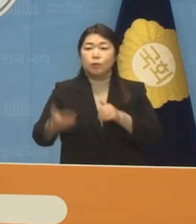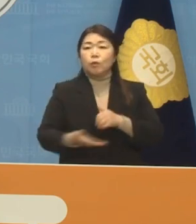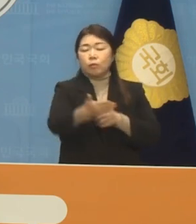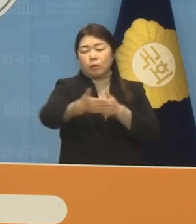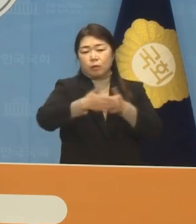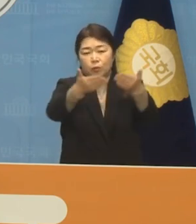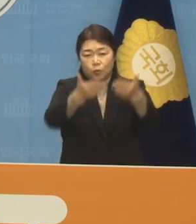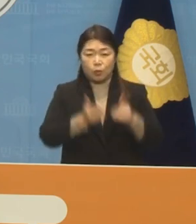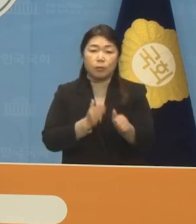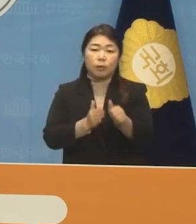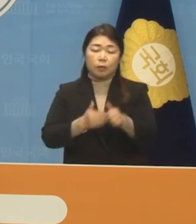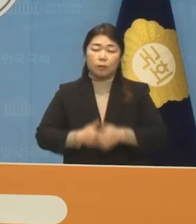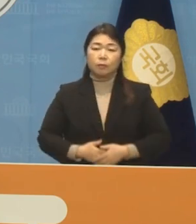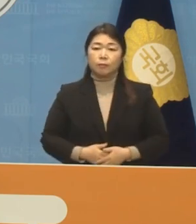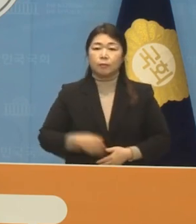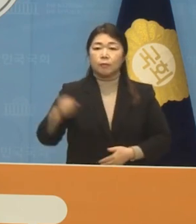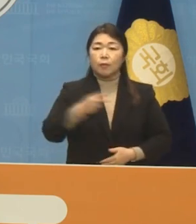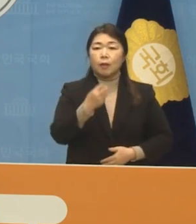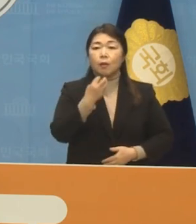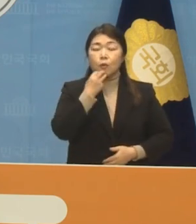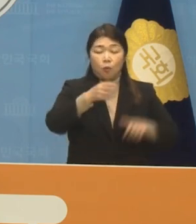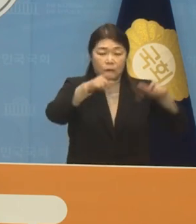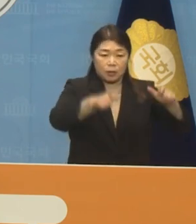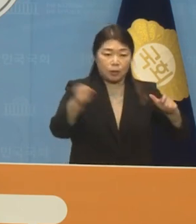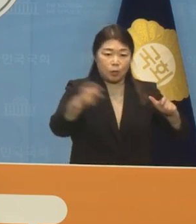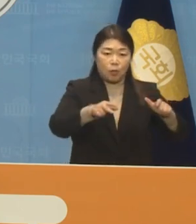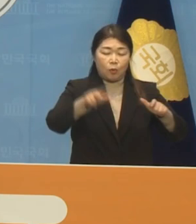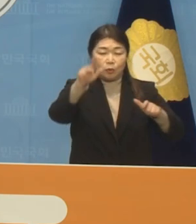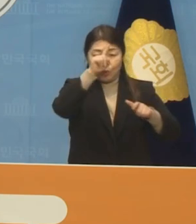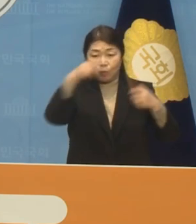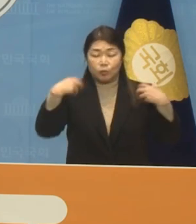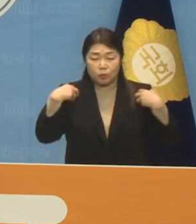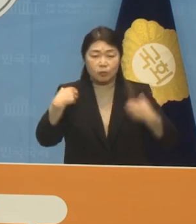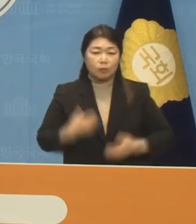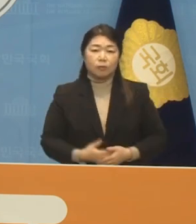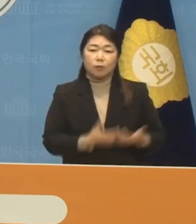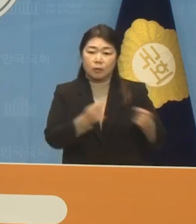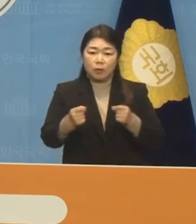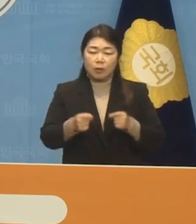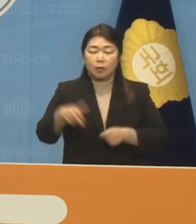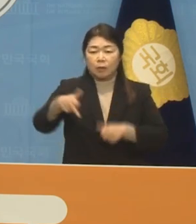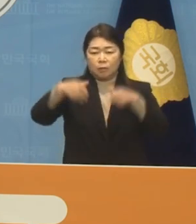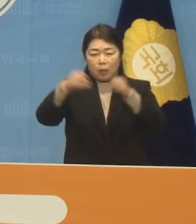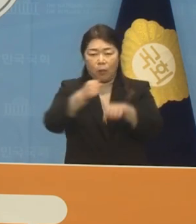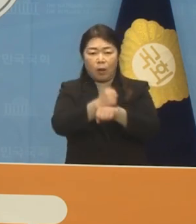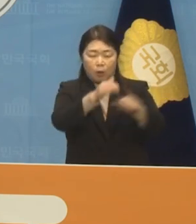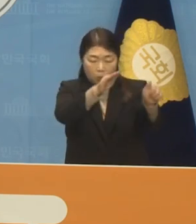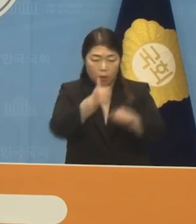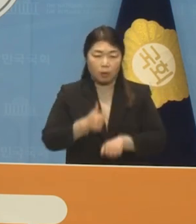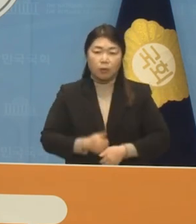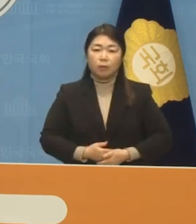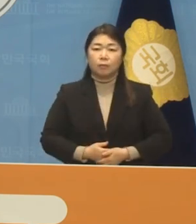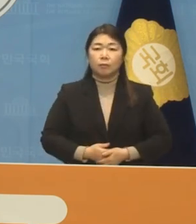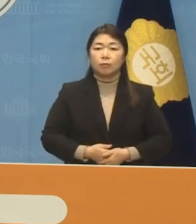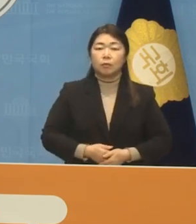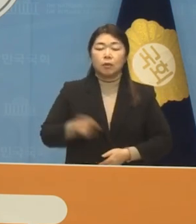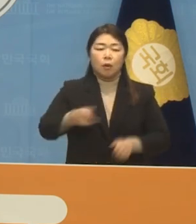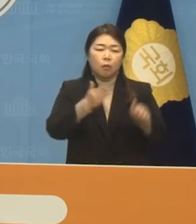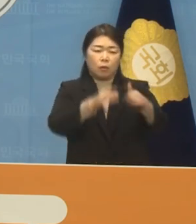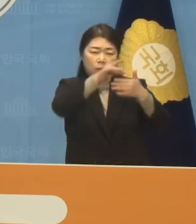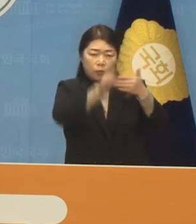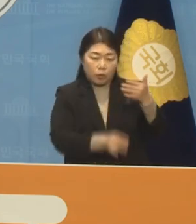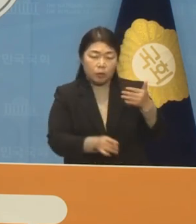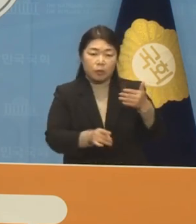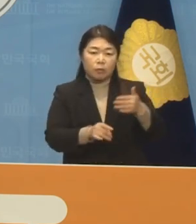바라고, 그리고 서울시 정부 이런 정치권은 전장년과 어서 대화의 자리에 나서서 전장년이 요구하는